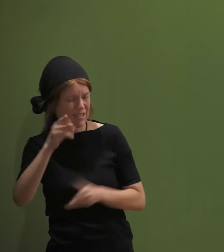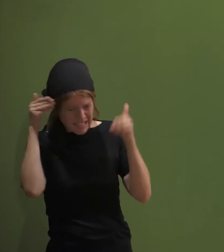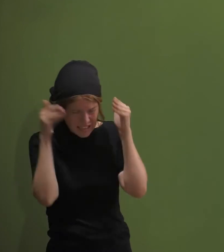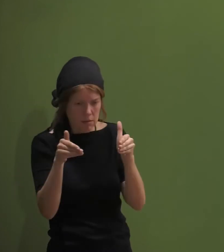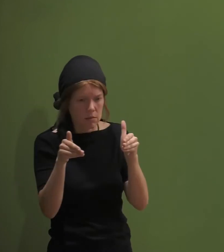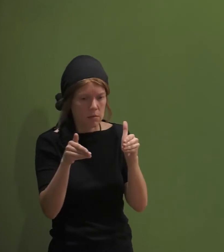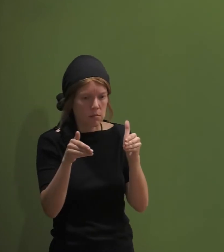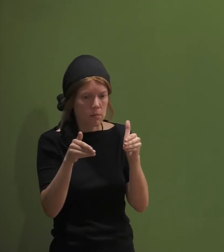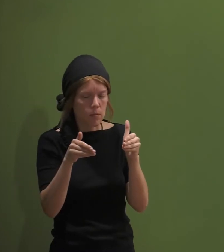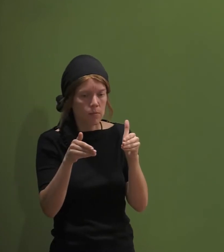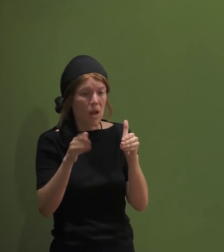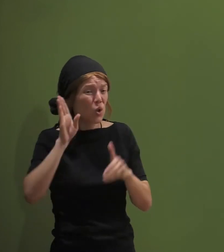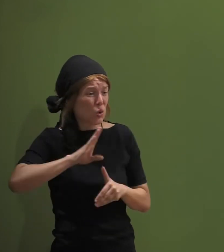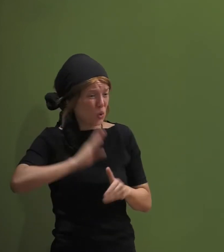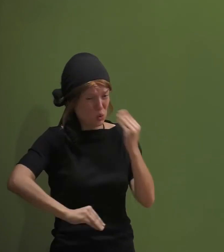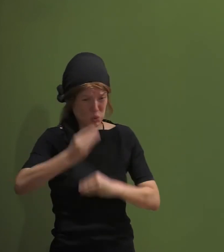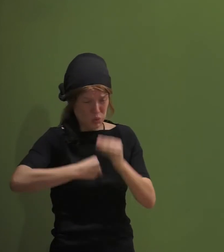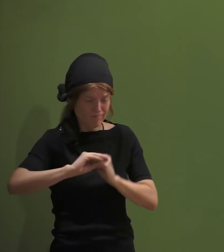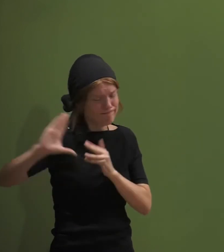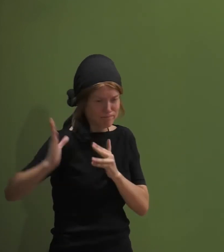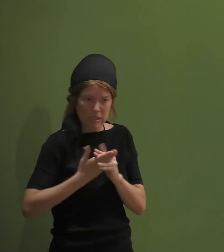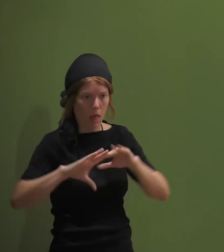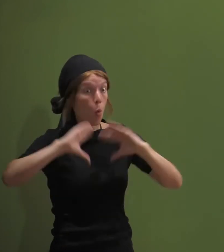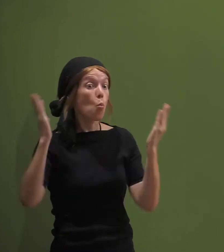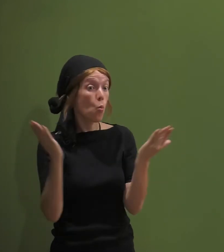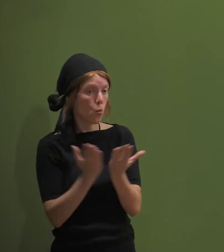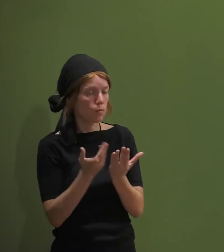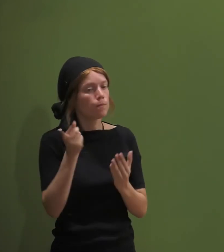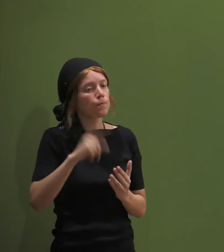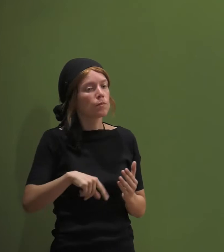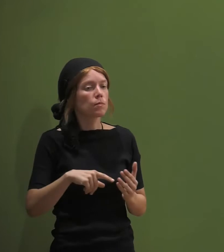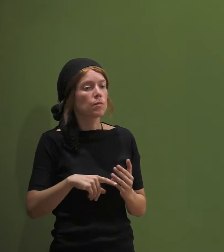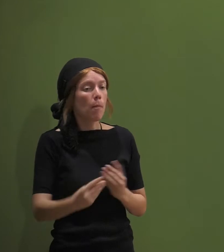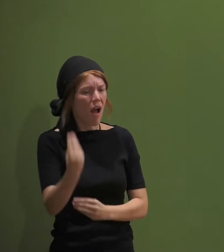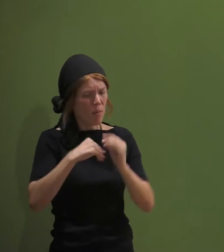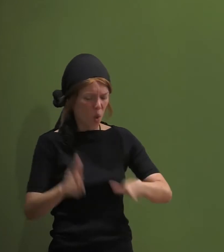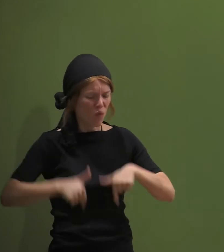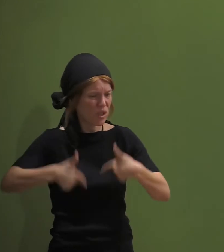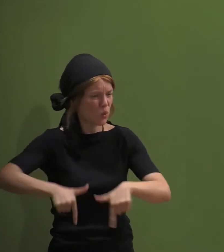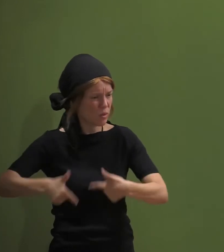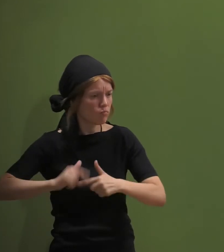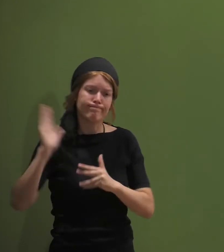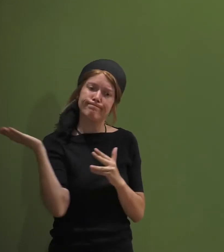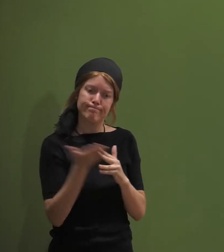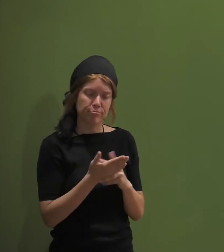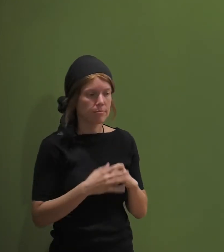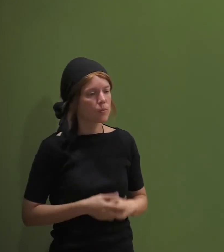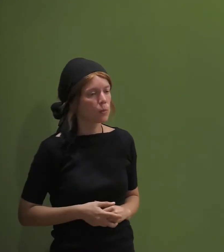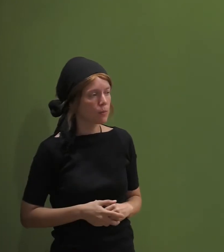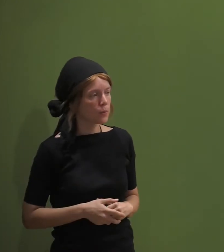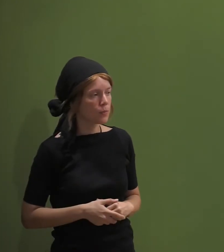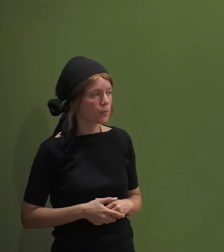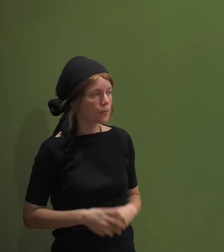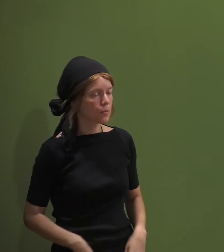en reducir a la mitad los residuos de alimentos per cápita a nivel mundial y reducir las pérdidas de alimento a lo largo de las cadenas de producción y